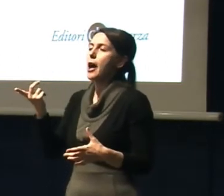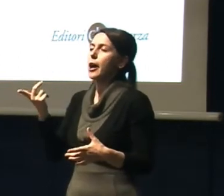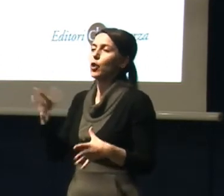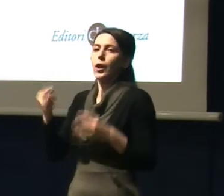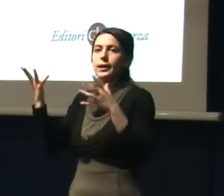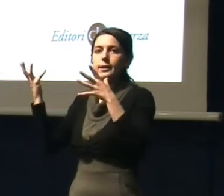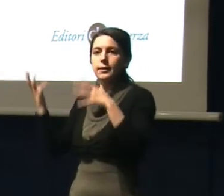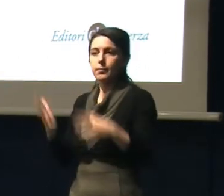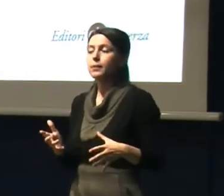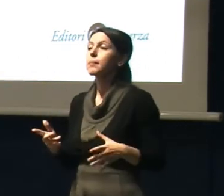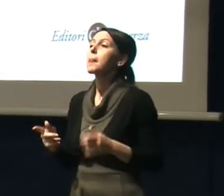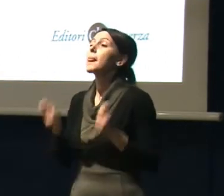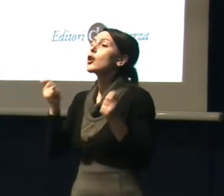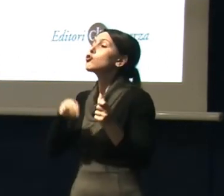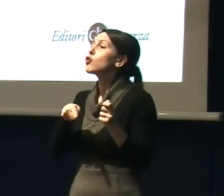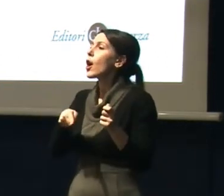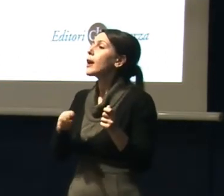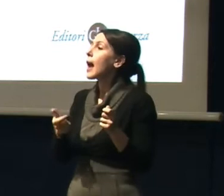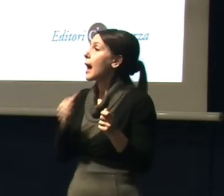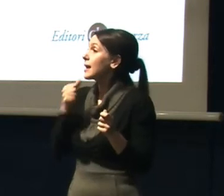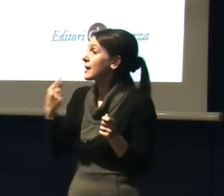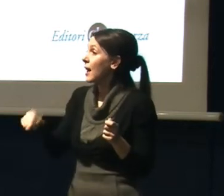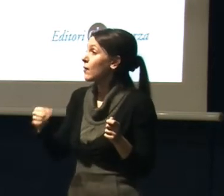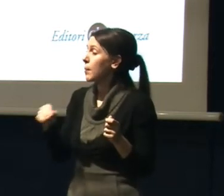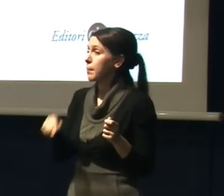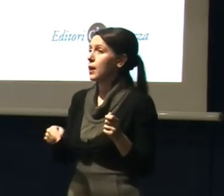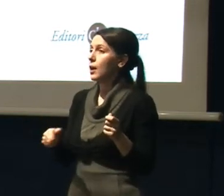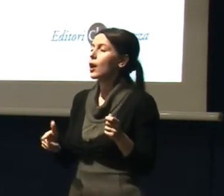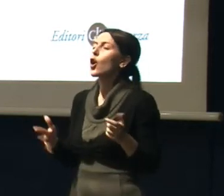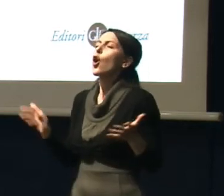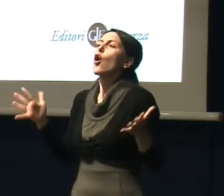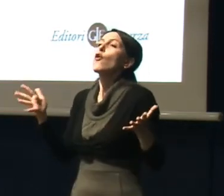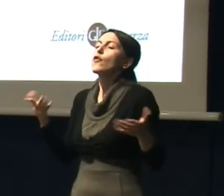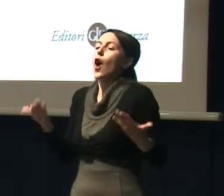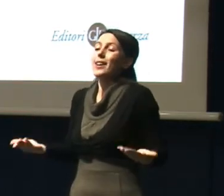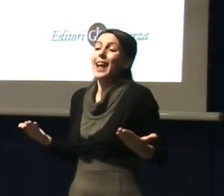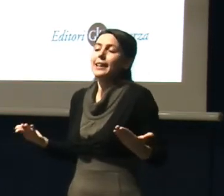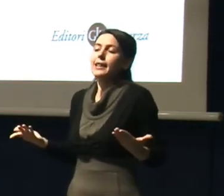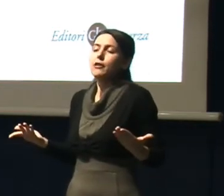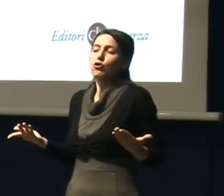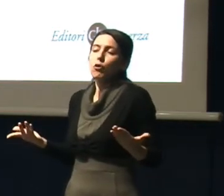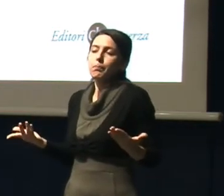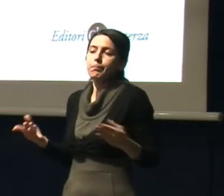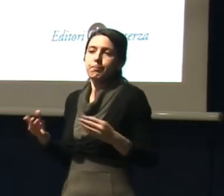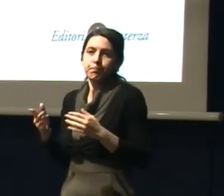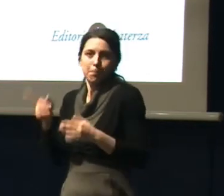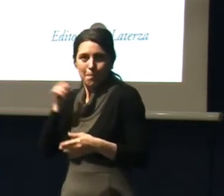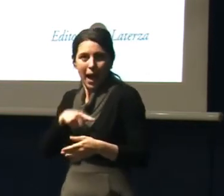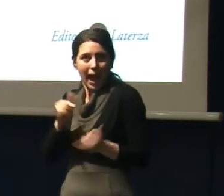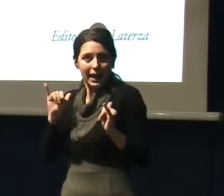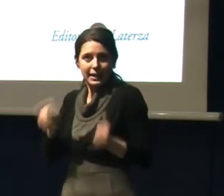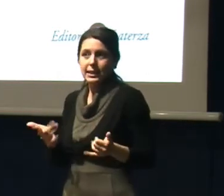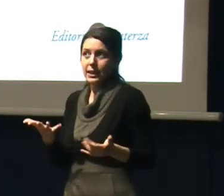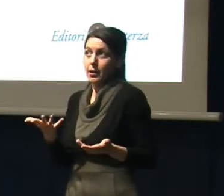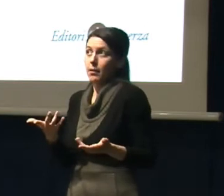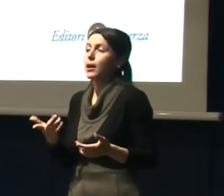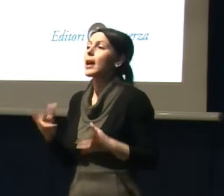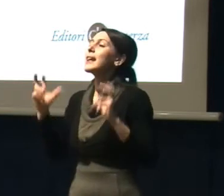giornali servono a quello probabilmente lo stanno facendo male adesso se no non sarebbero in crisi la tv